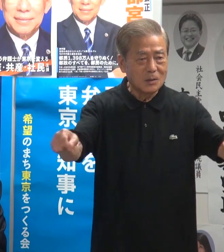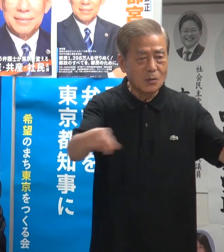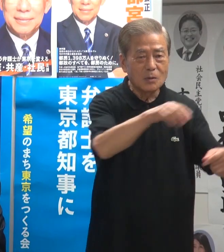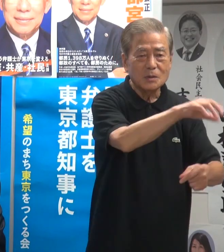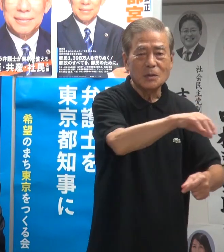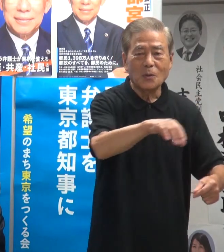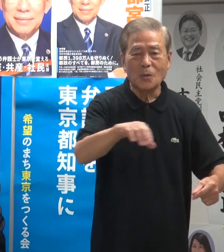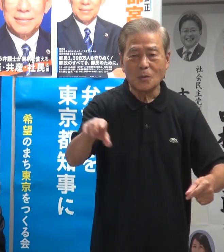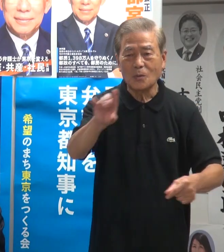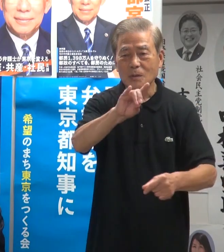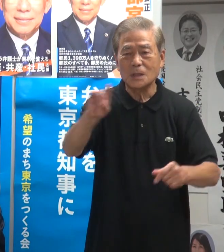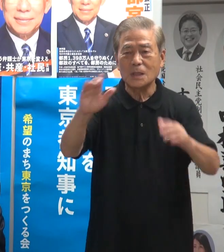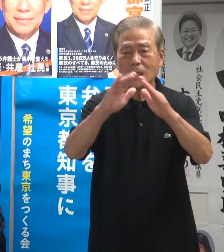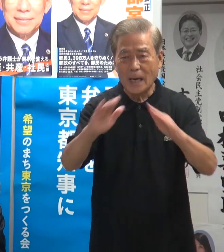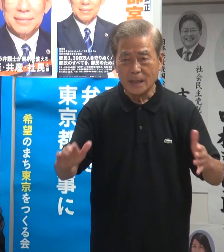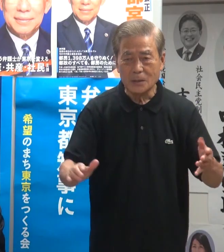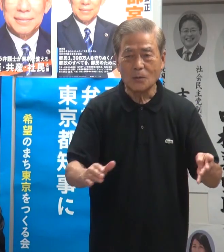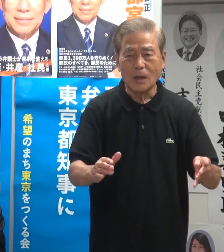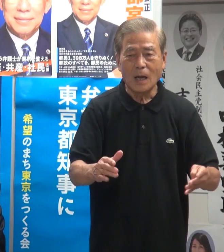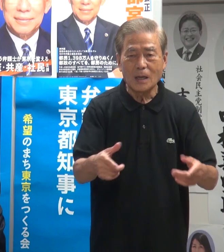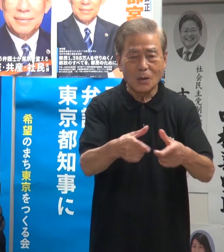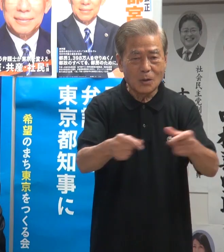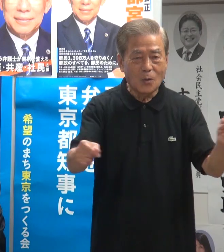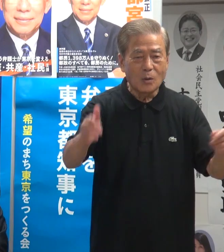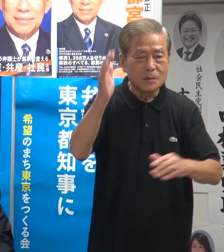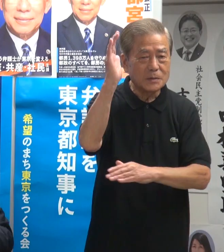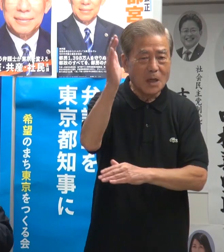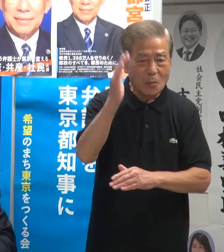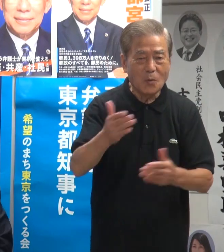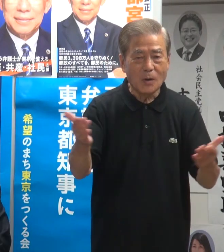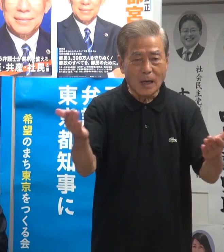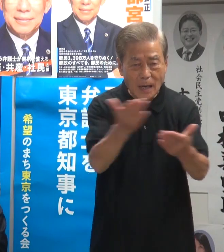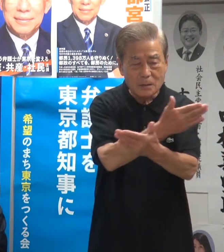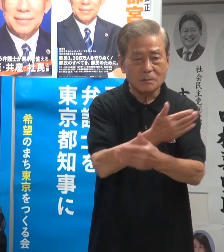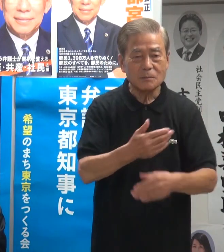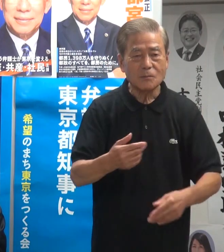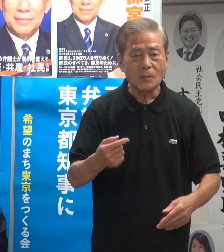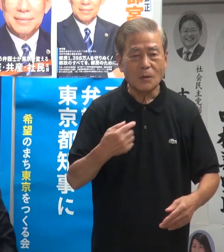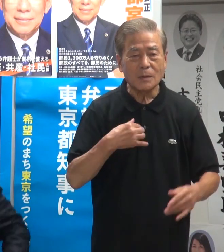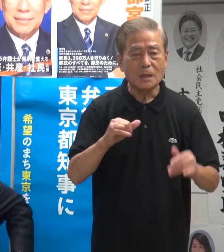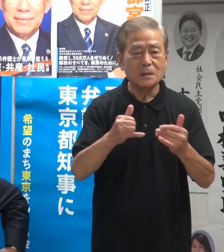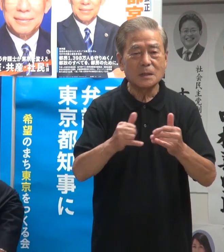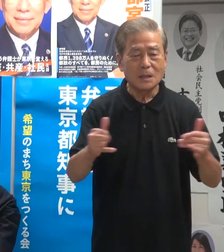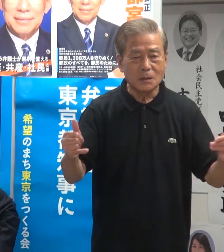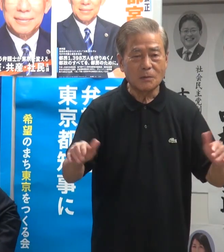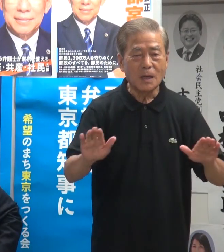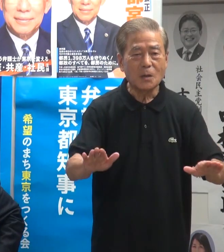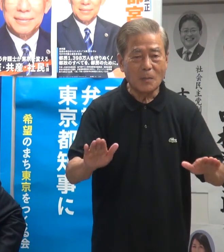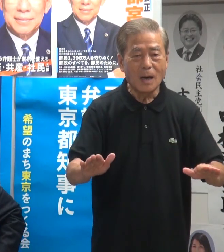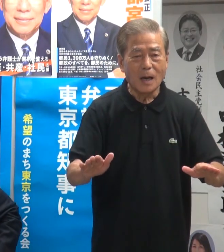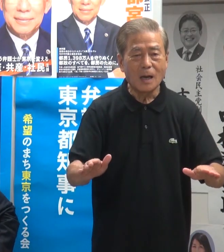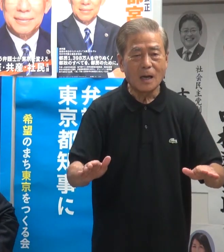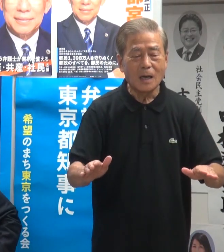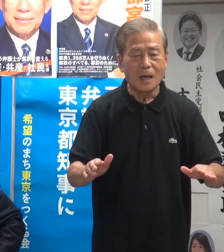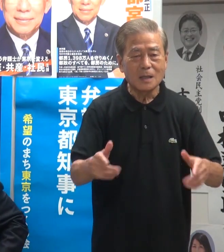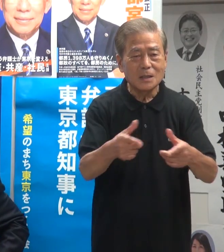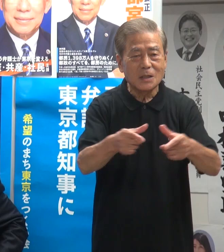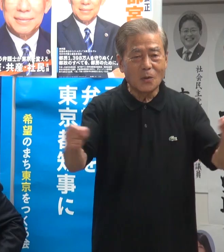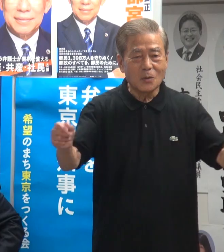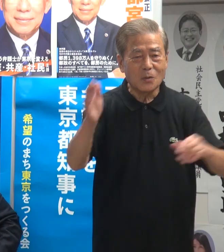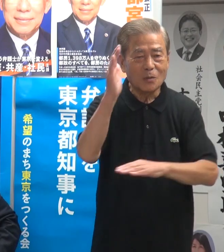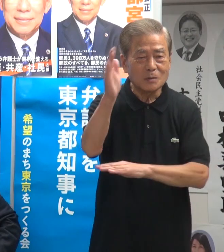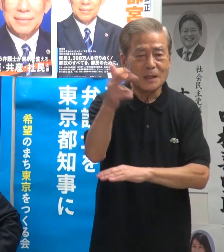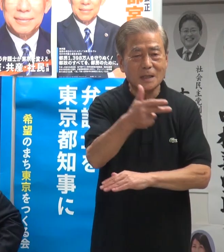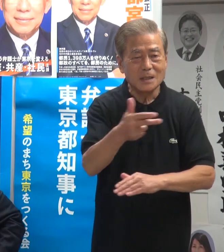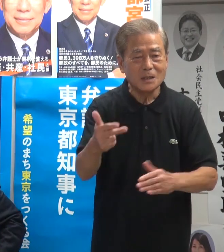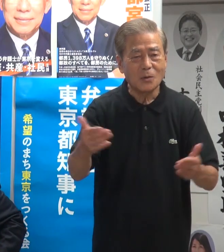政を変える、そういう運動をやれたらいいなと思って。ただそれのスパンは、私は日本の政治を変えるのはあと75年くらい変えるんじゃ